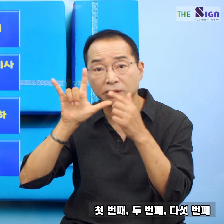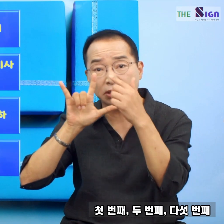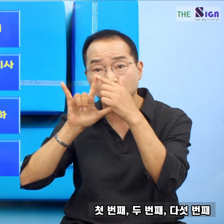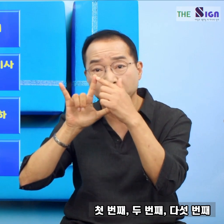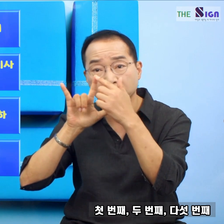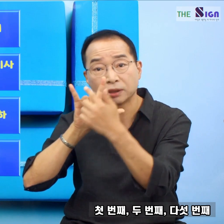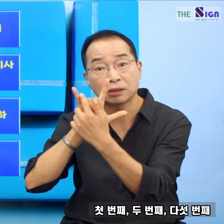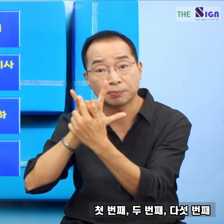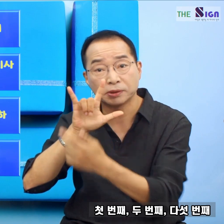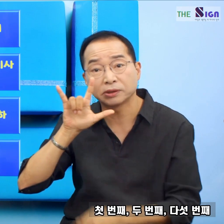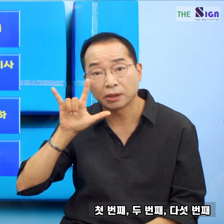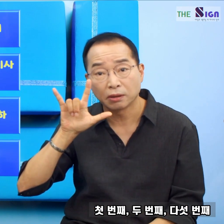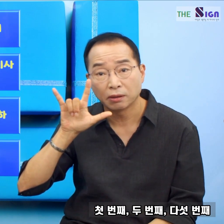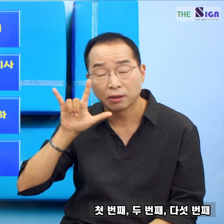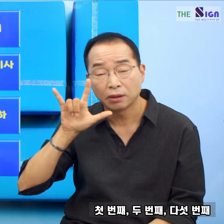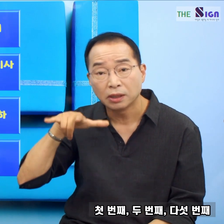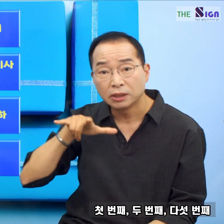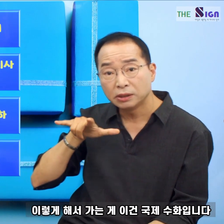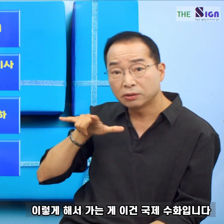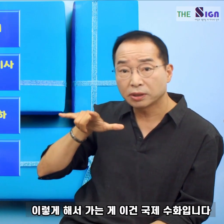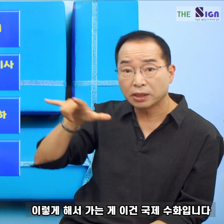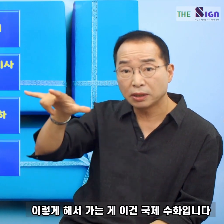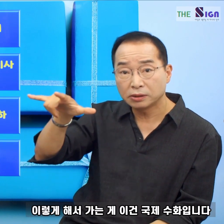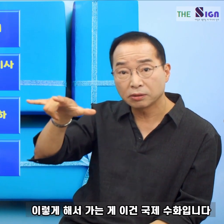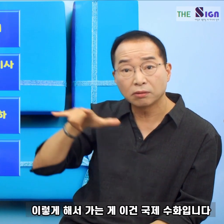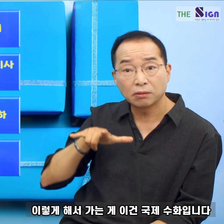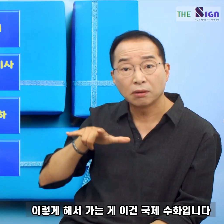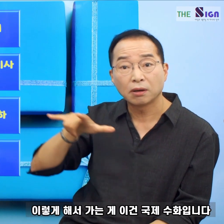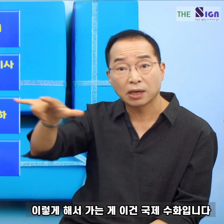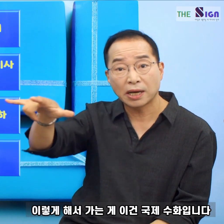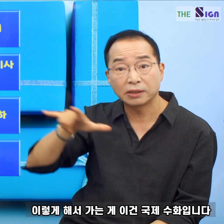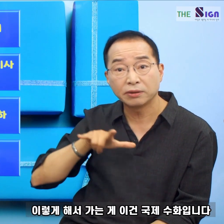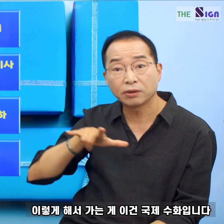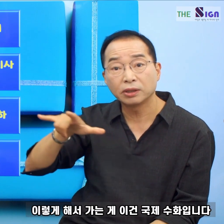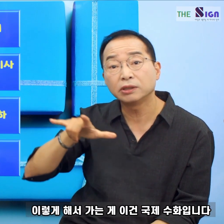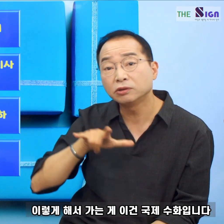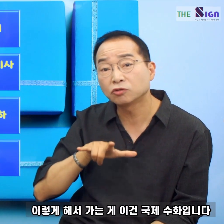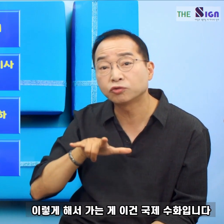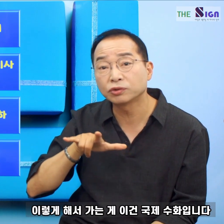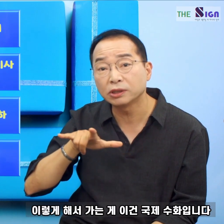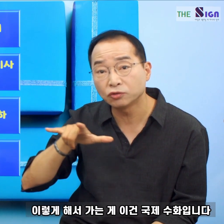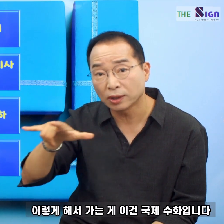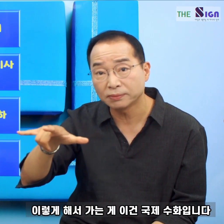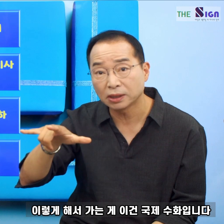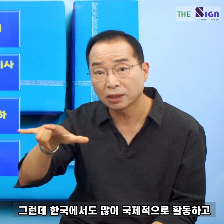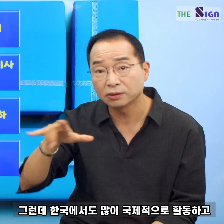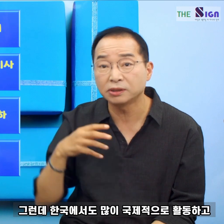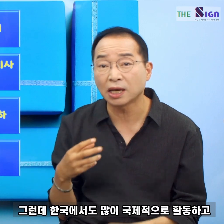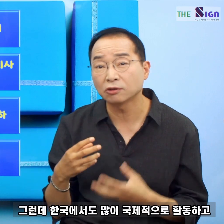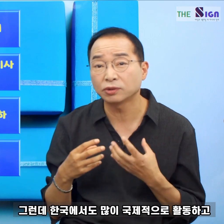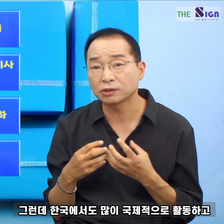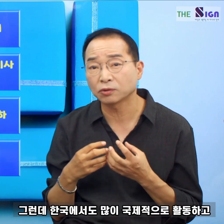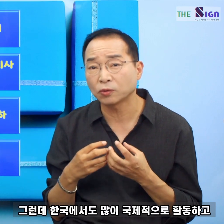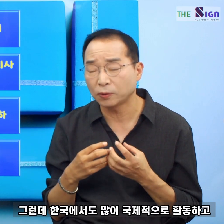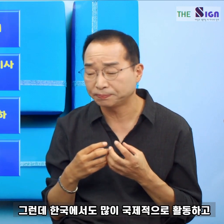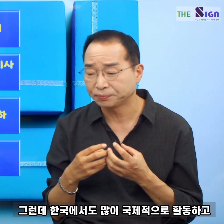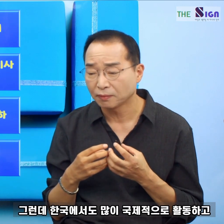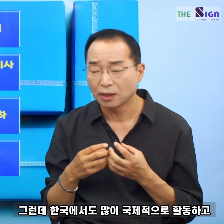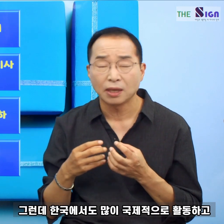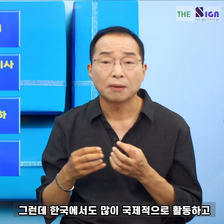두 번째, 다섯 번째 이렇게 해서 가는 경우, 이건 이제 국제수화입니다. 근데 이제 한국에서도 많이